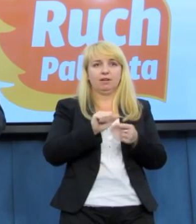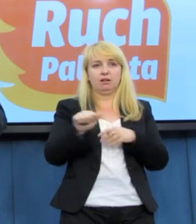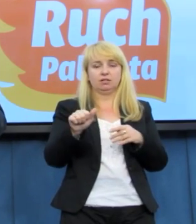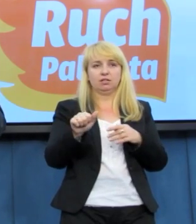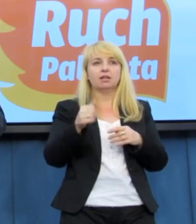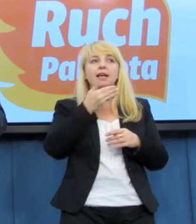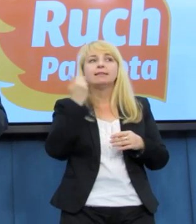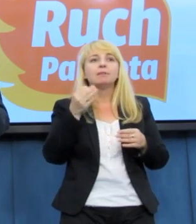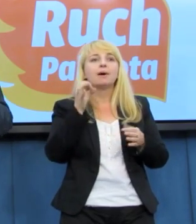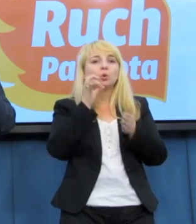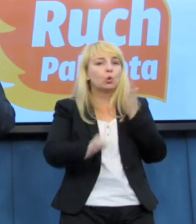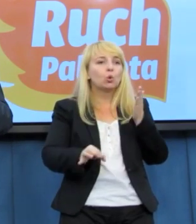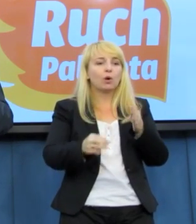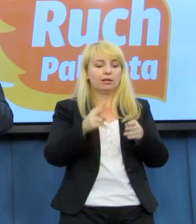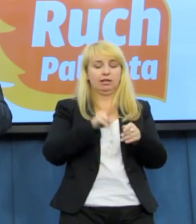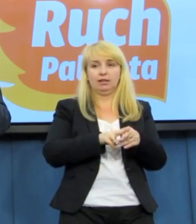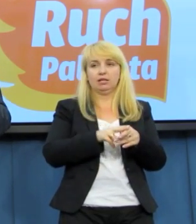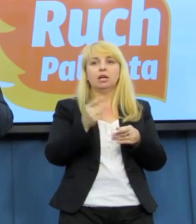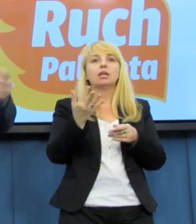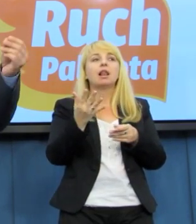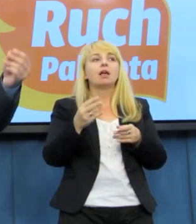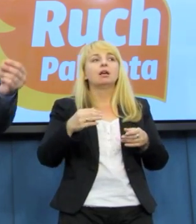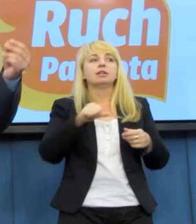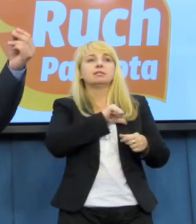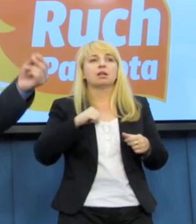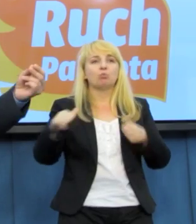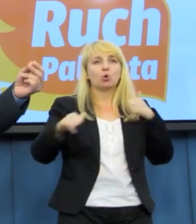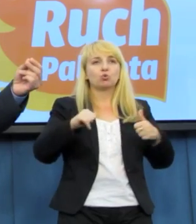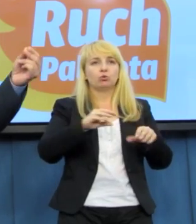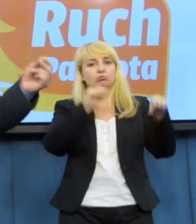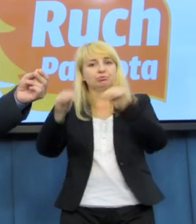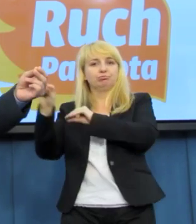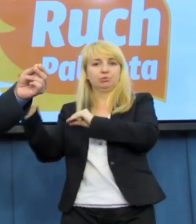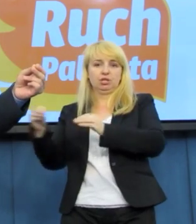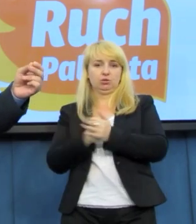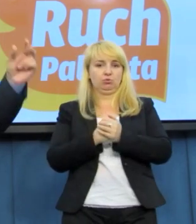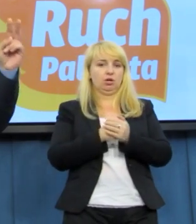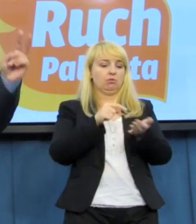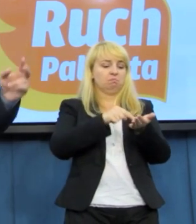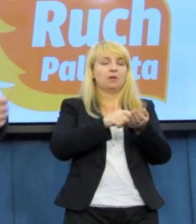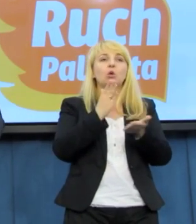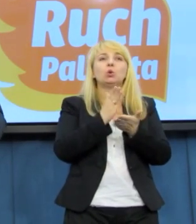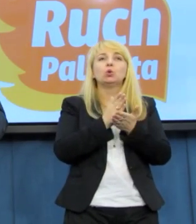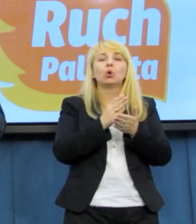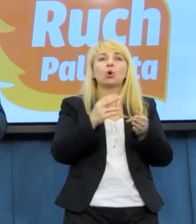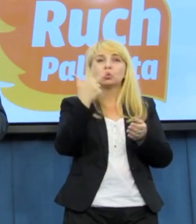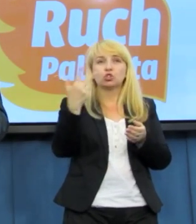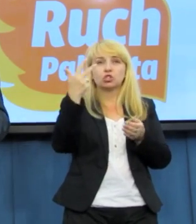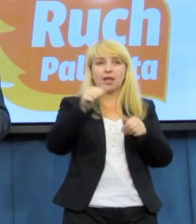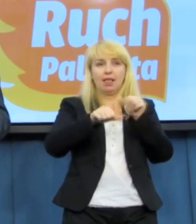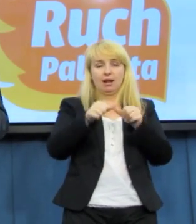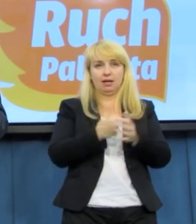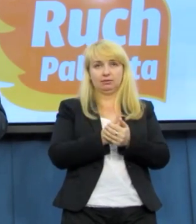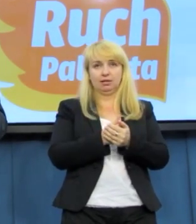nie mają dokładnych danych, ile samorządy przekazują. A tak jak mówię, dotyczy to do 2001 roku w ciągu trzech lat. Mamy